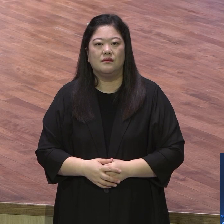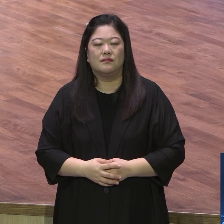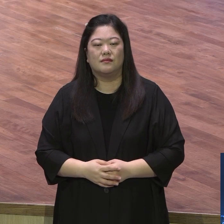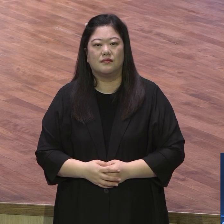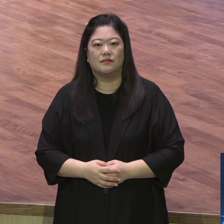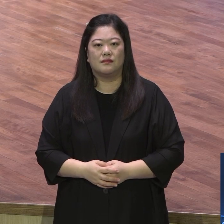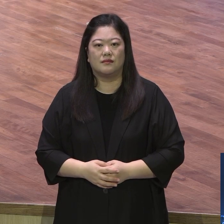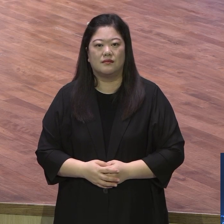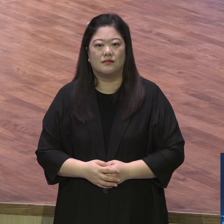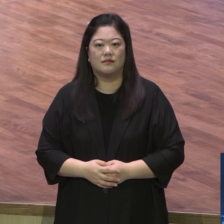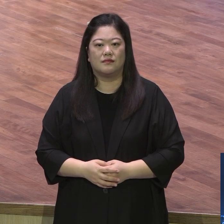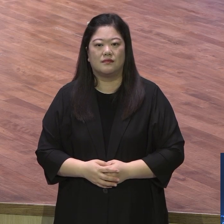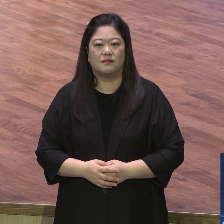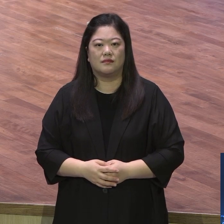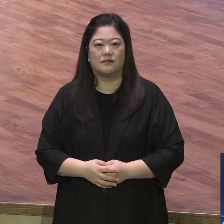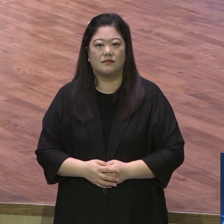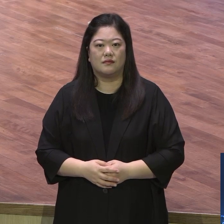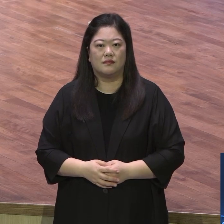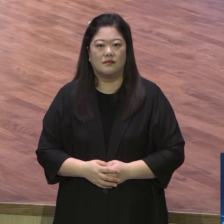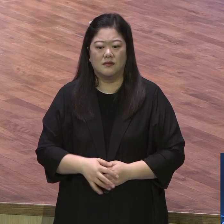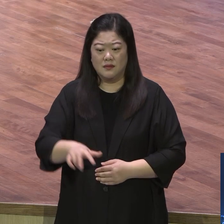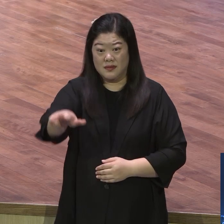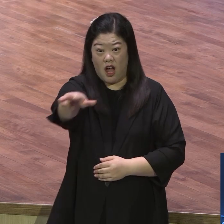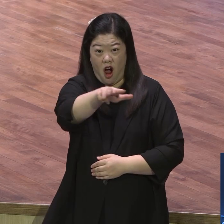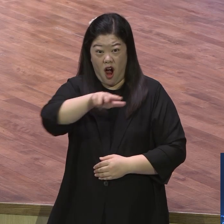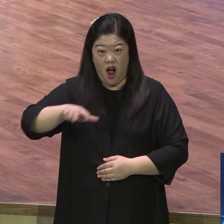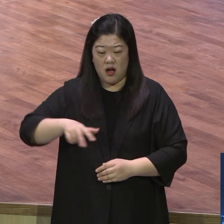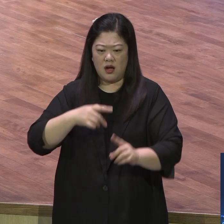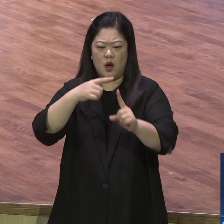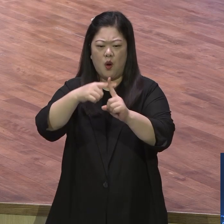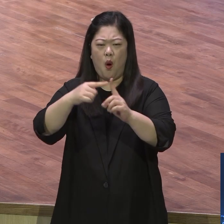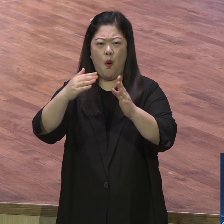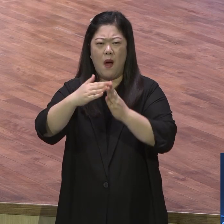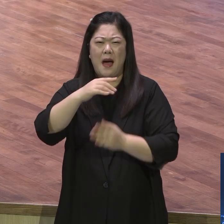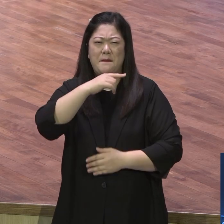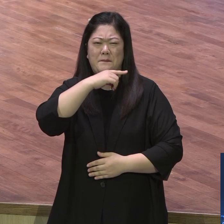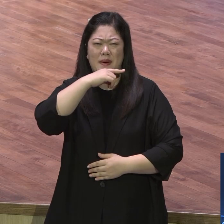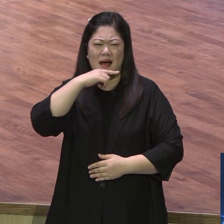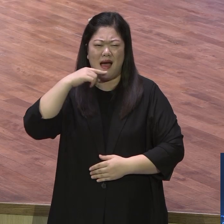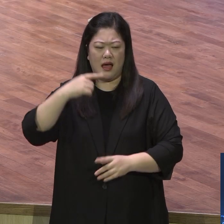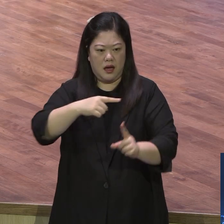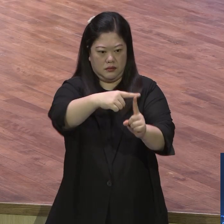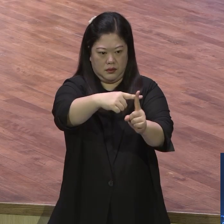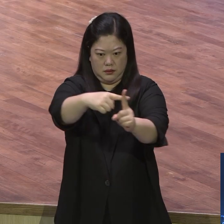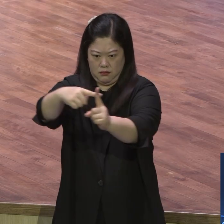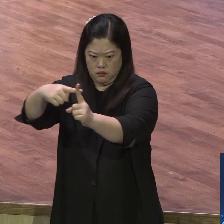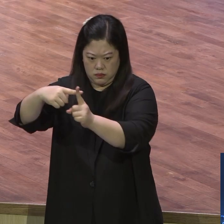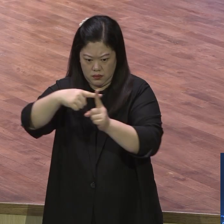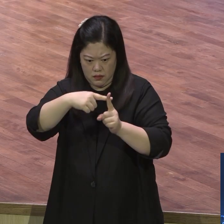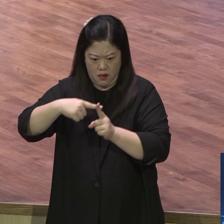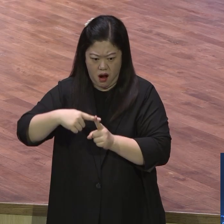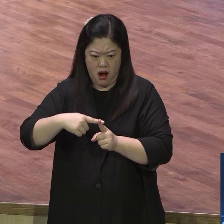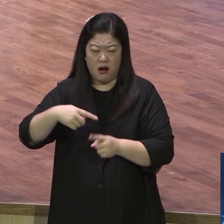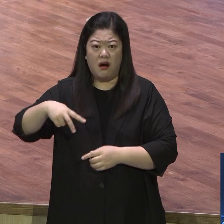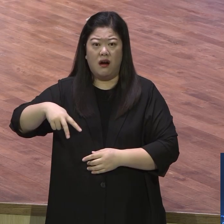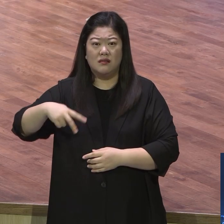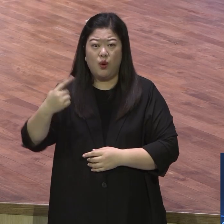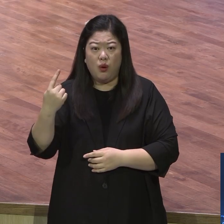교회, 교회, 교회, 교회 교회가 그냥 동네 북이에요 동네에 온